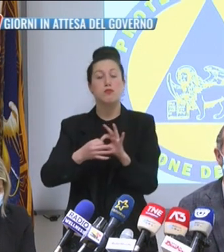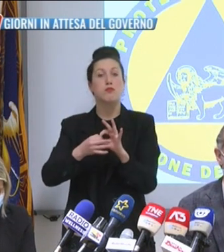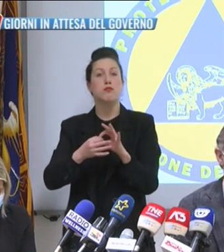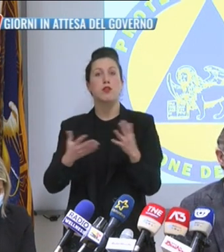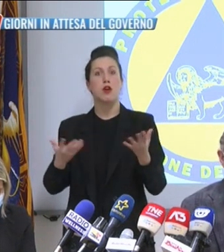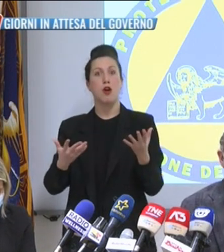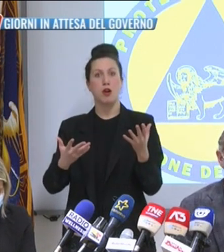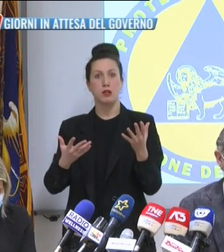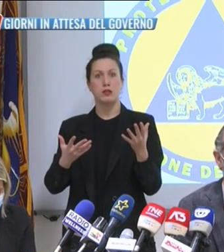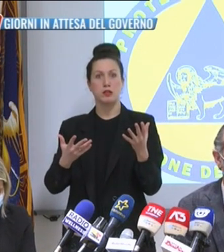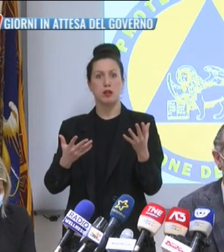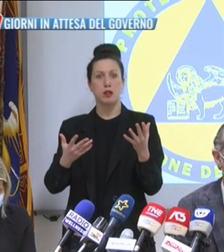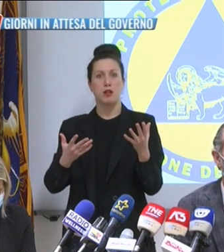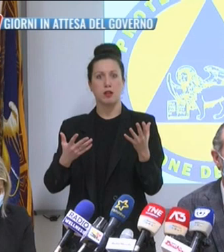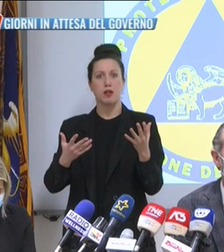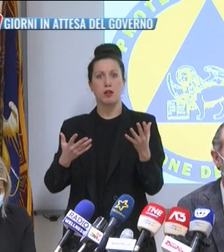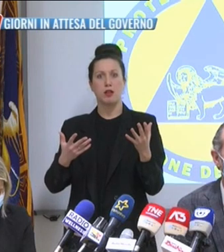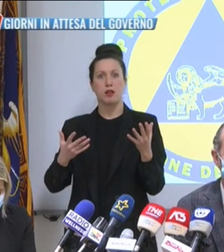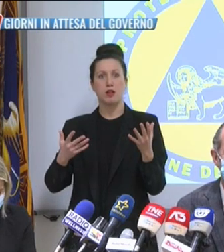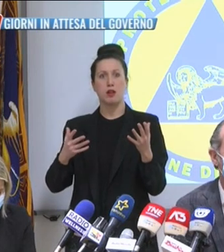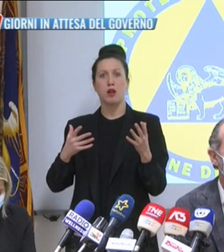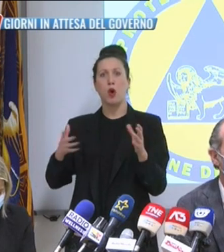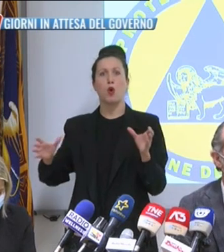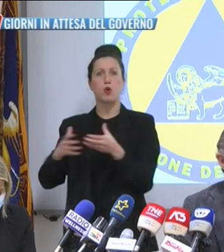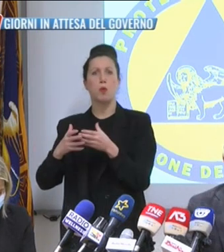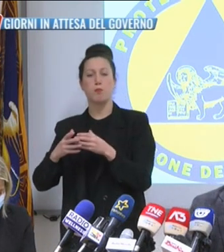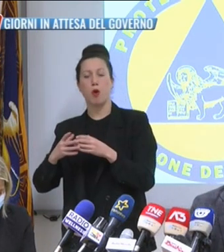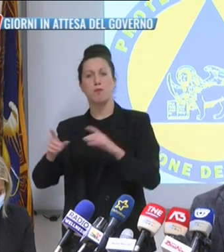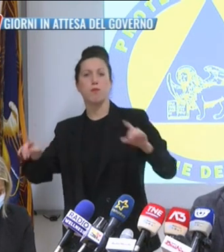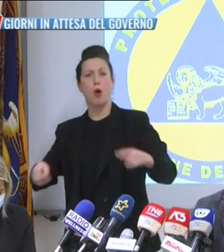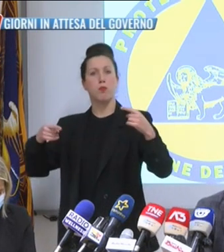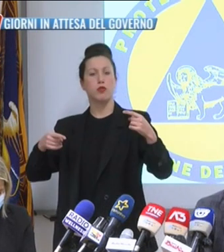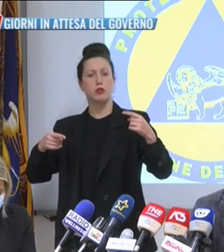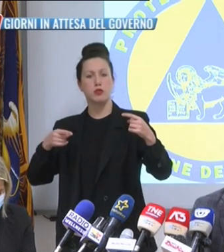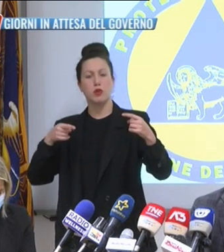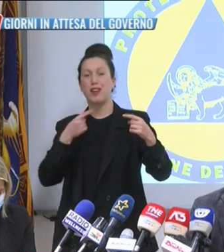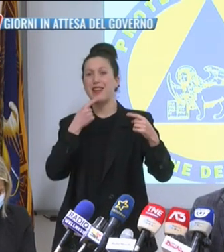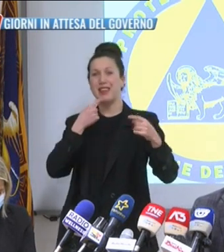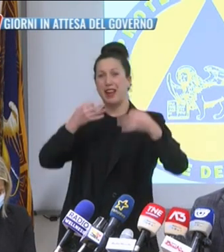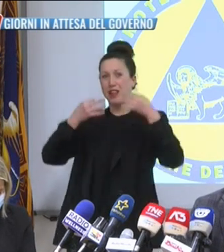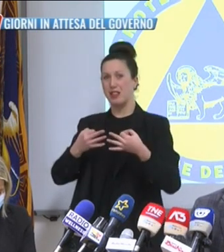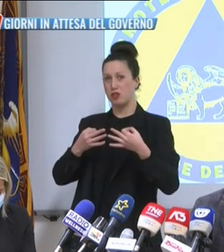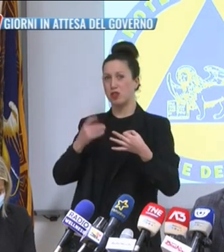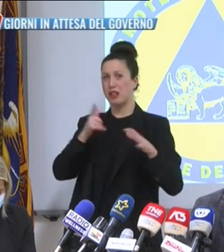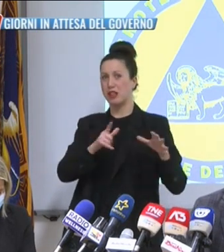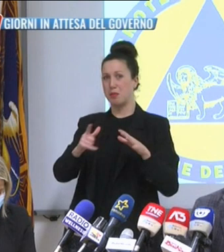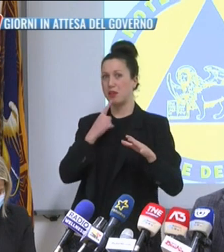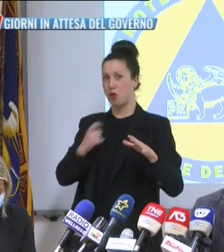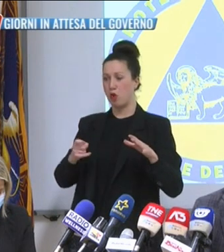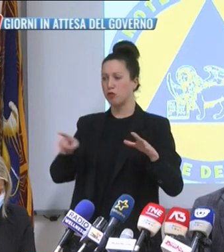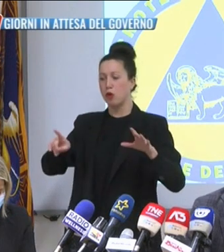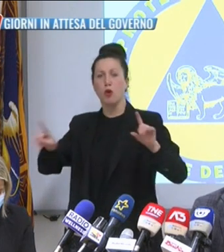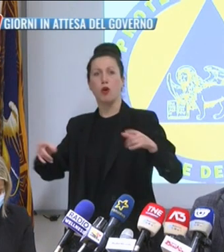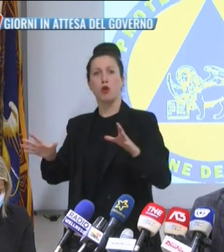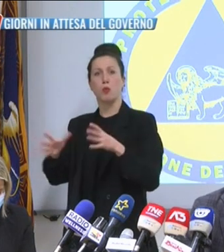chi ha messo la settimana di zona rossa, che è un po', se ci pensate, perché vi sto spiegando questo? Che è un